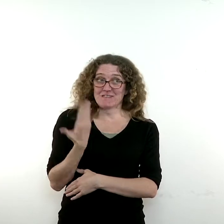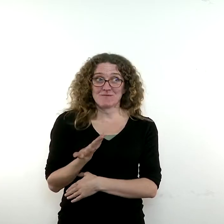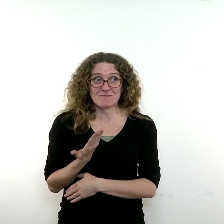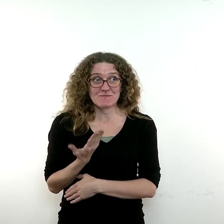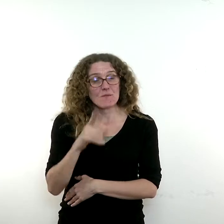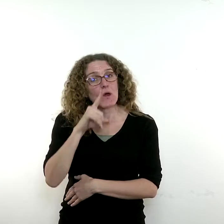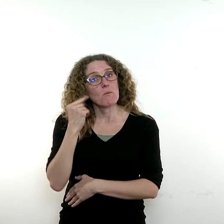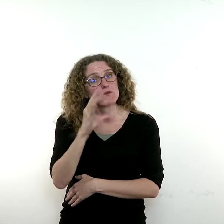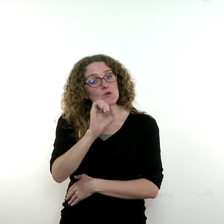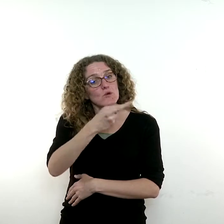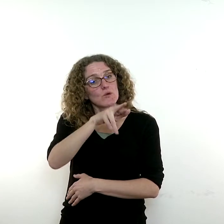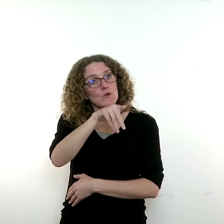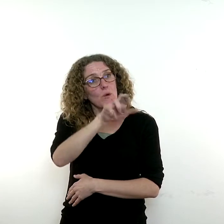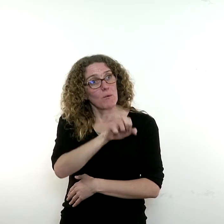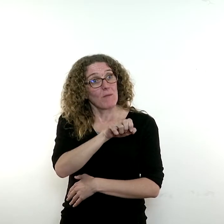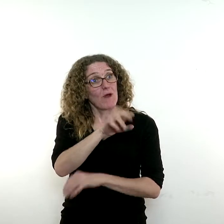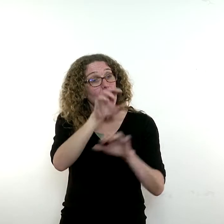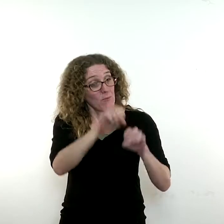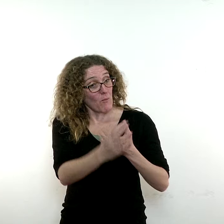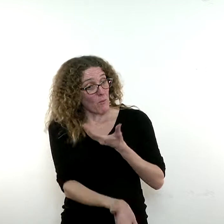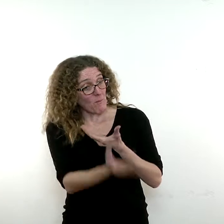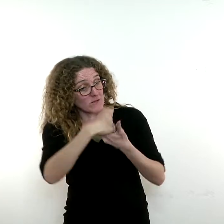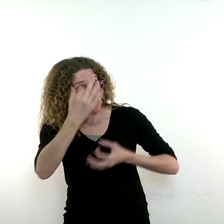Monsieur Dauberg, vous avez été accepté au jury de Madame Navarre.